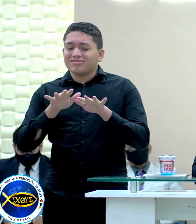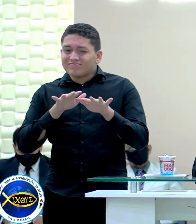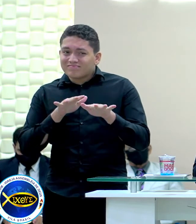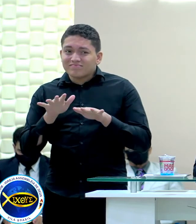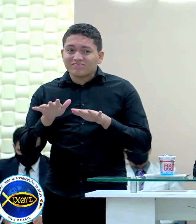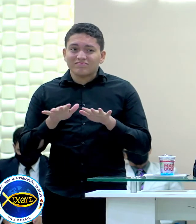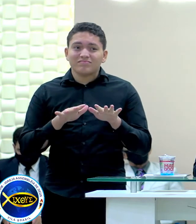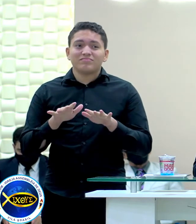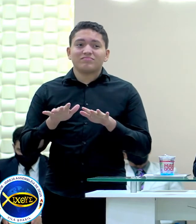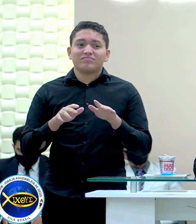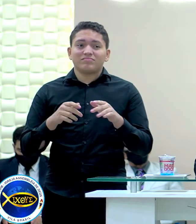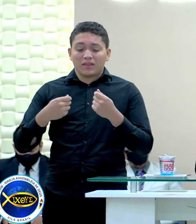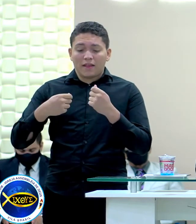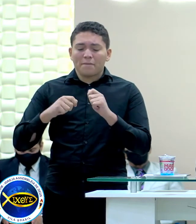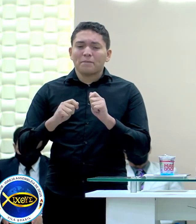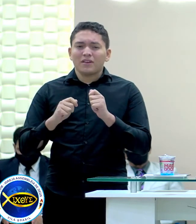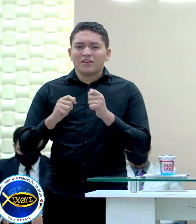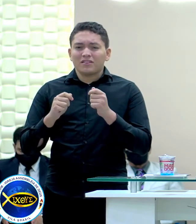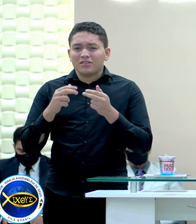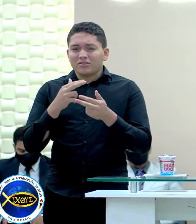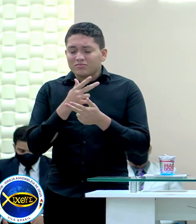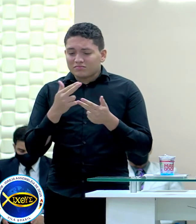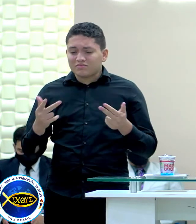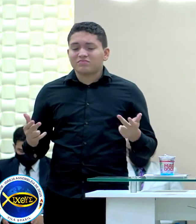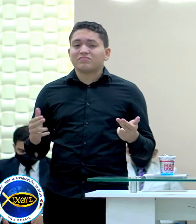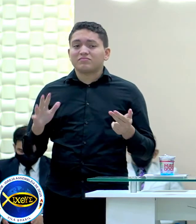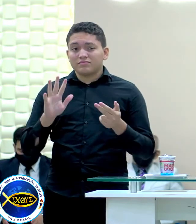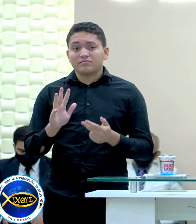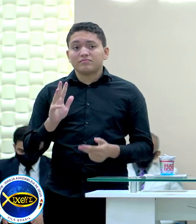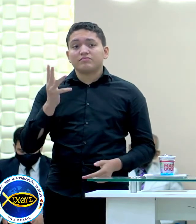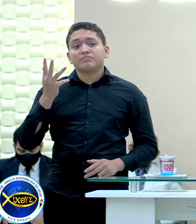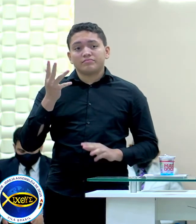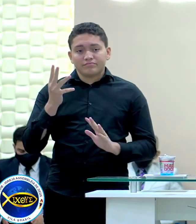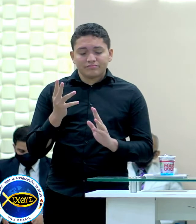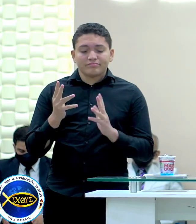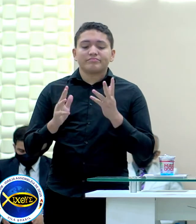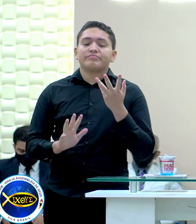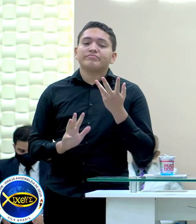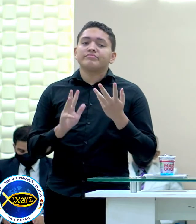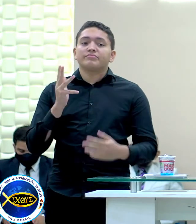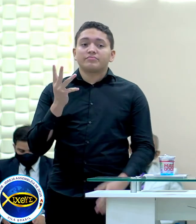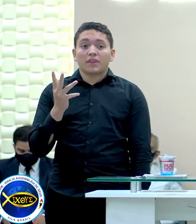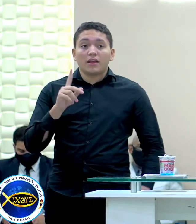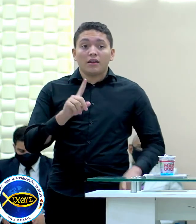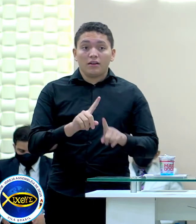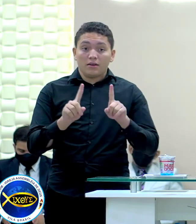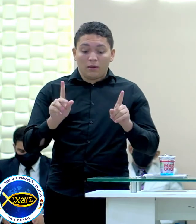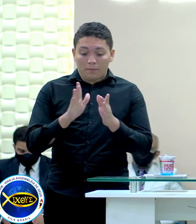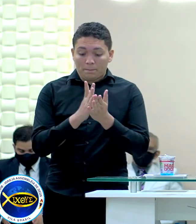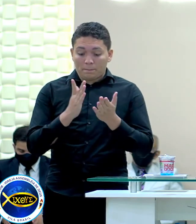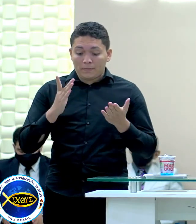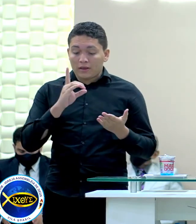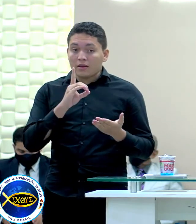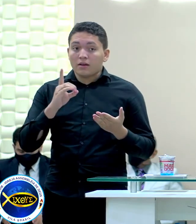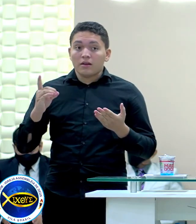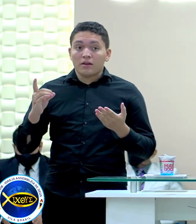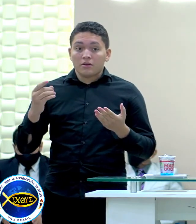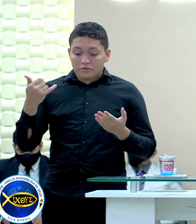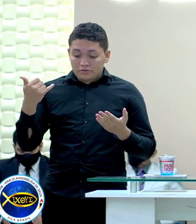sacudidos por tantas coisas que estão acontecendo. Mas a palavra do Senhor nos diz